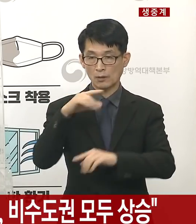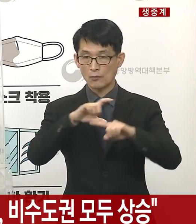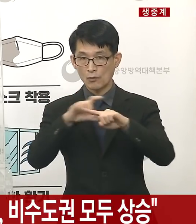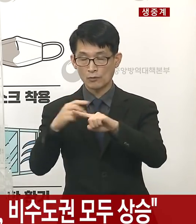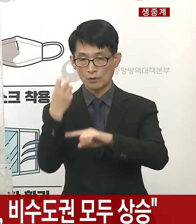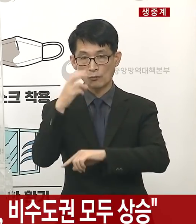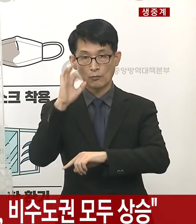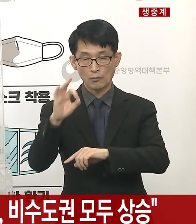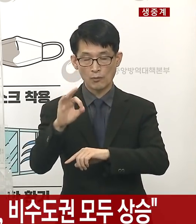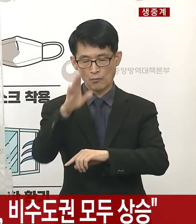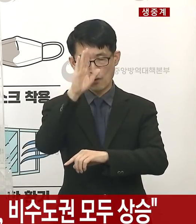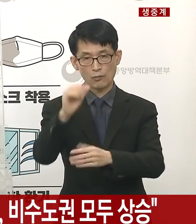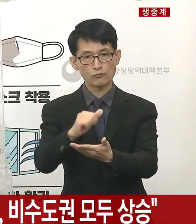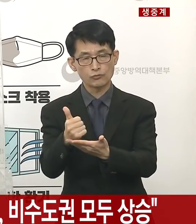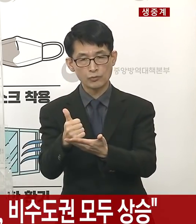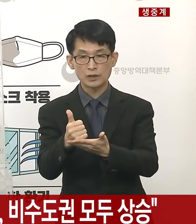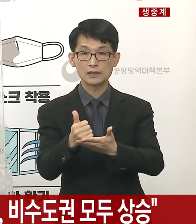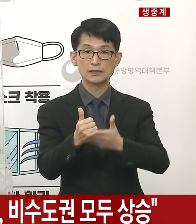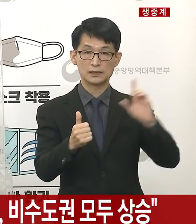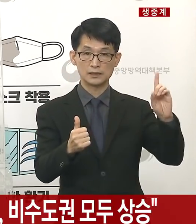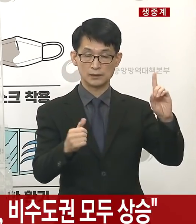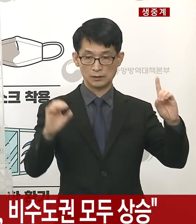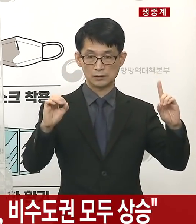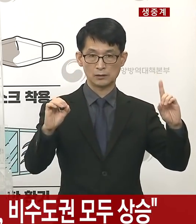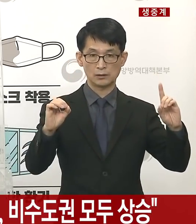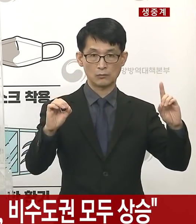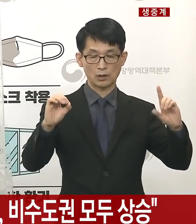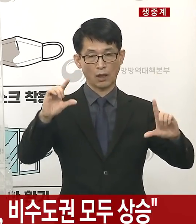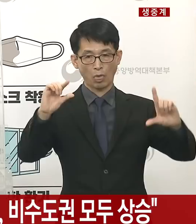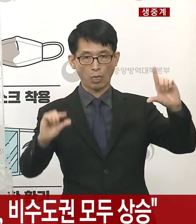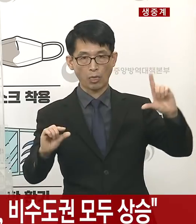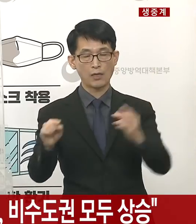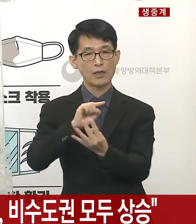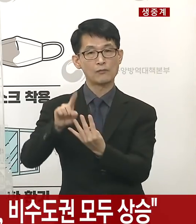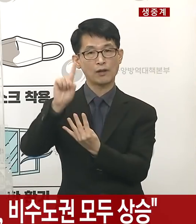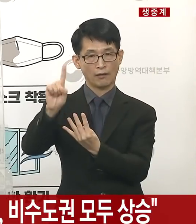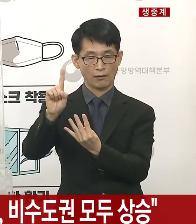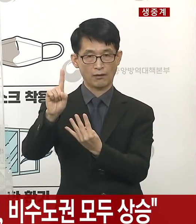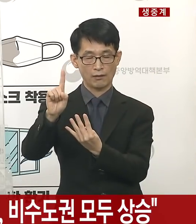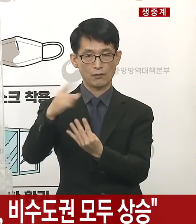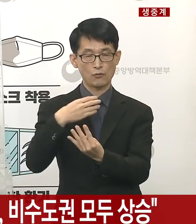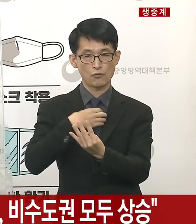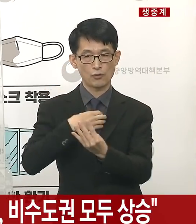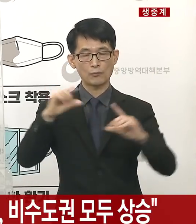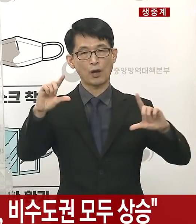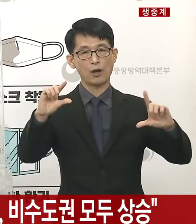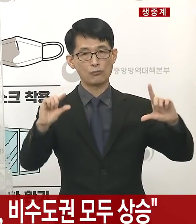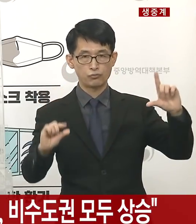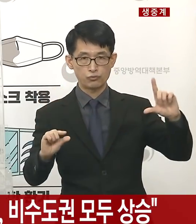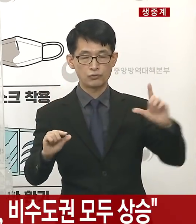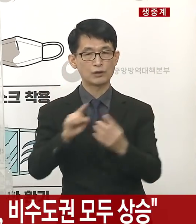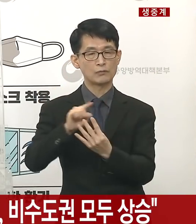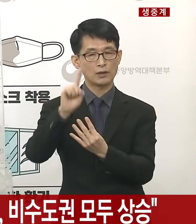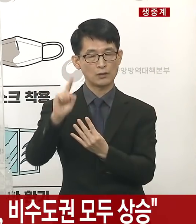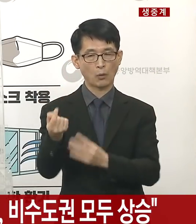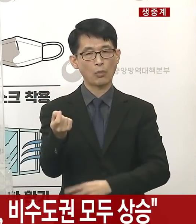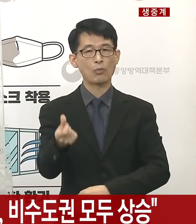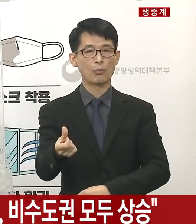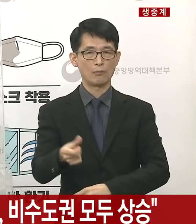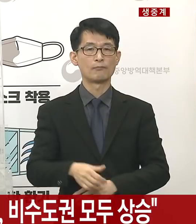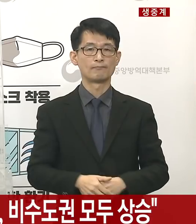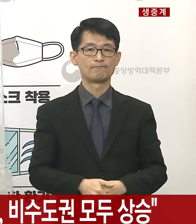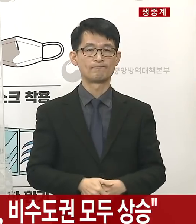중증화율은 델타에 비해서 4분의 1, 치명률도 0.18%로 4분의 1로